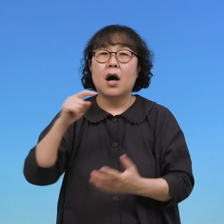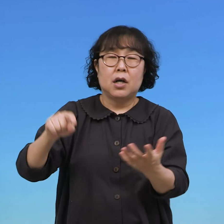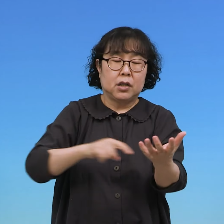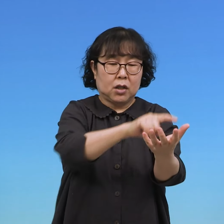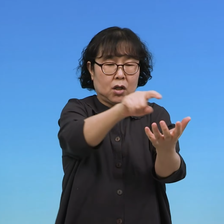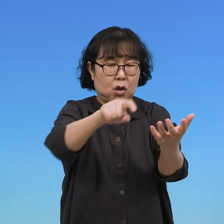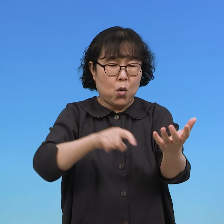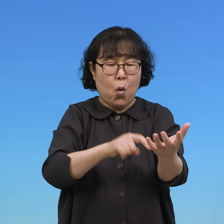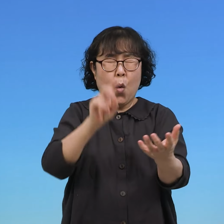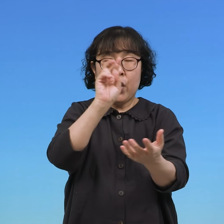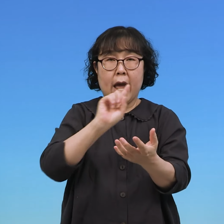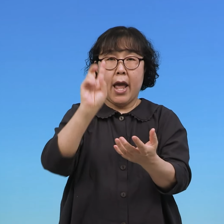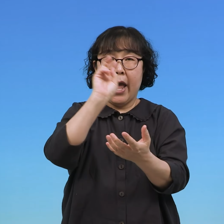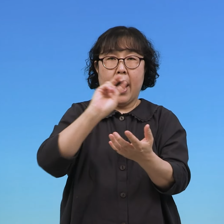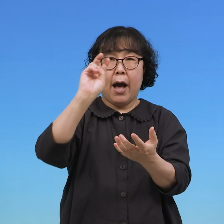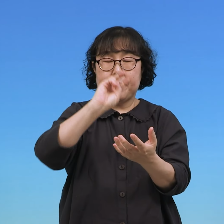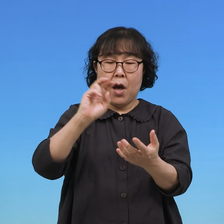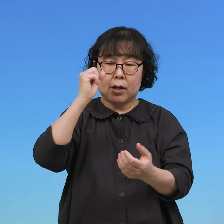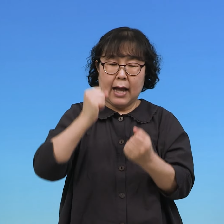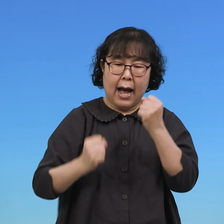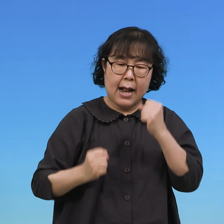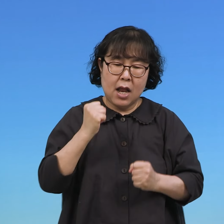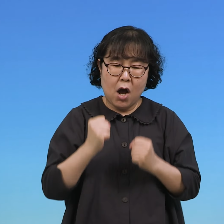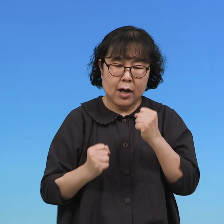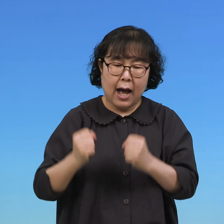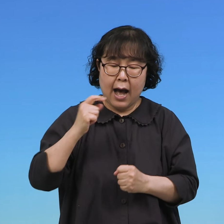저들 노래하며 달려갈 그 길,